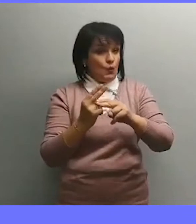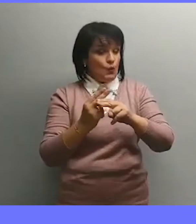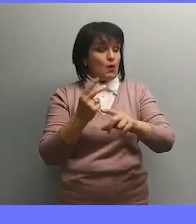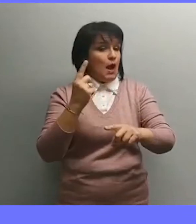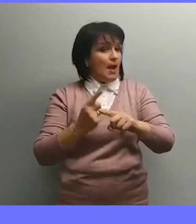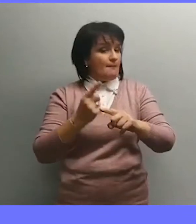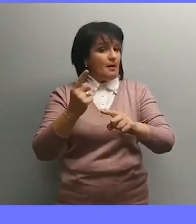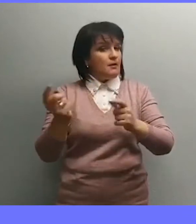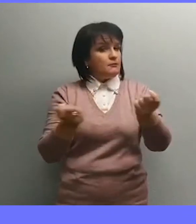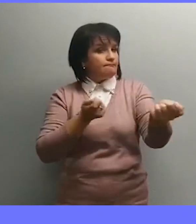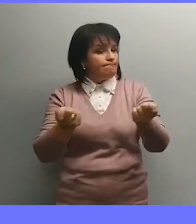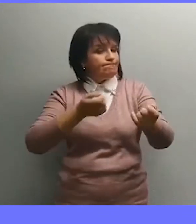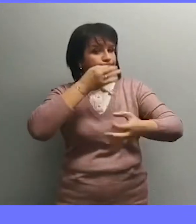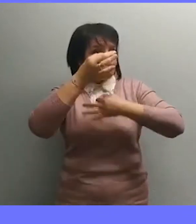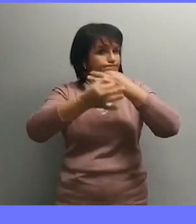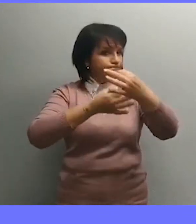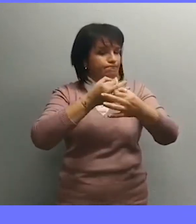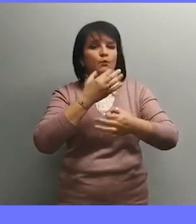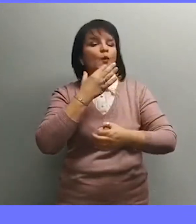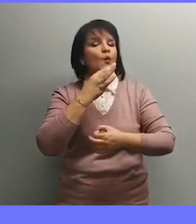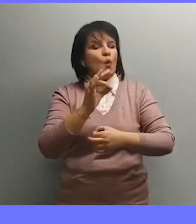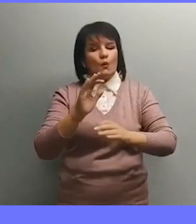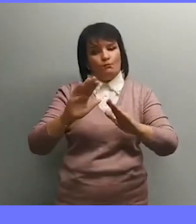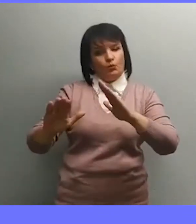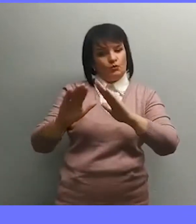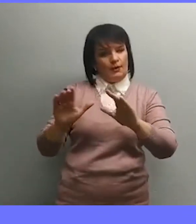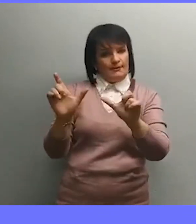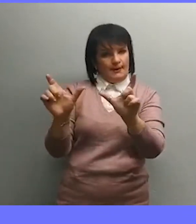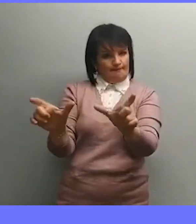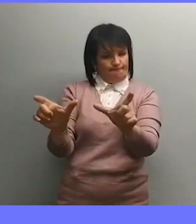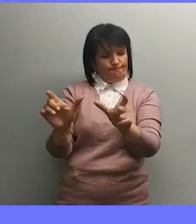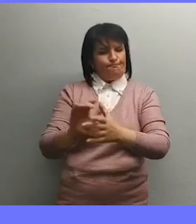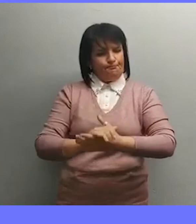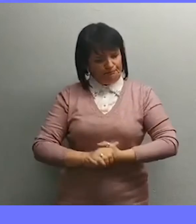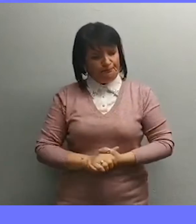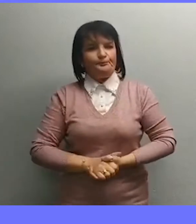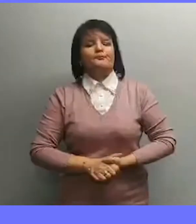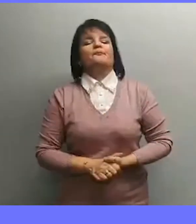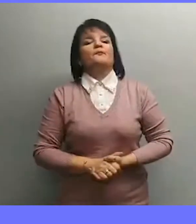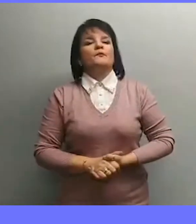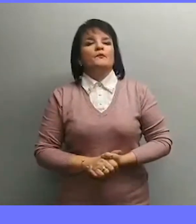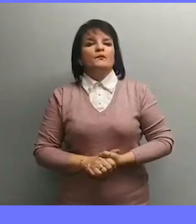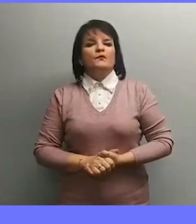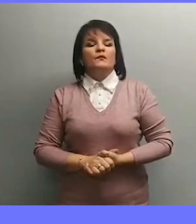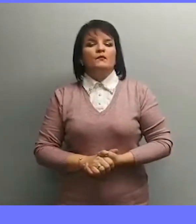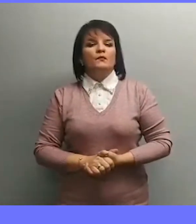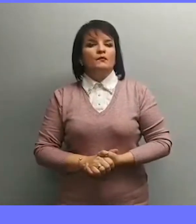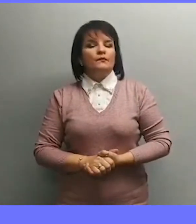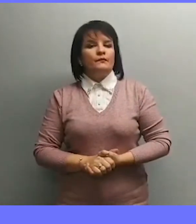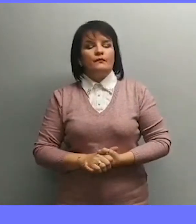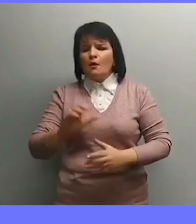Ποια είναι τα κύρια συμπτώματα του κορονοϊού? Καταρροή, πονόλαιμος, πυρετός και βήχας.